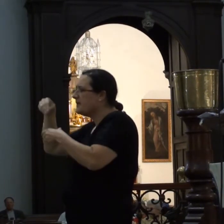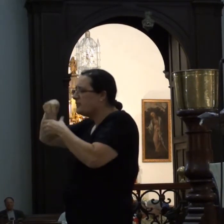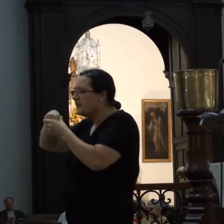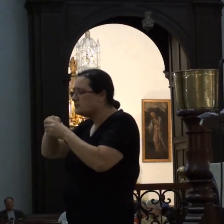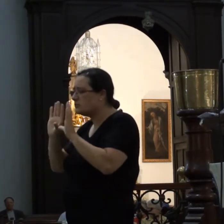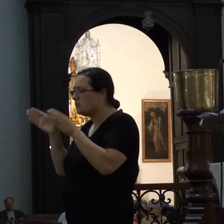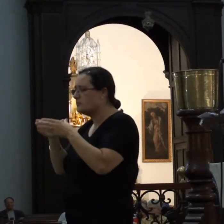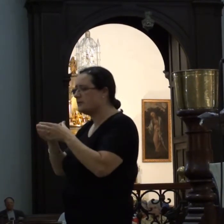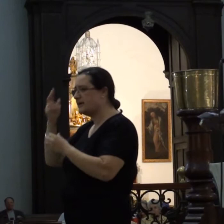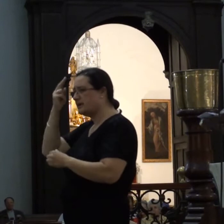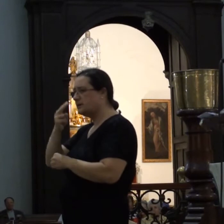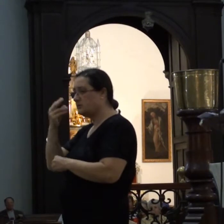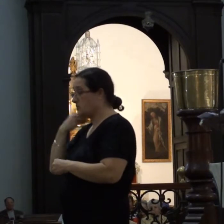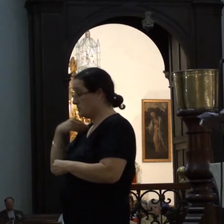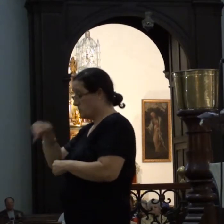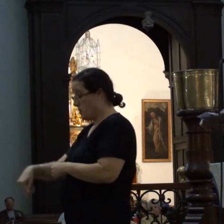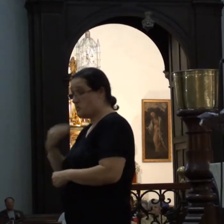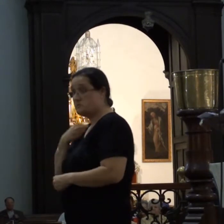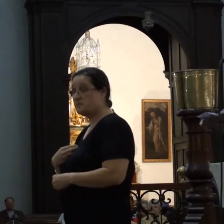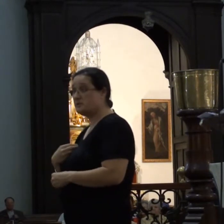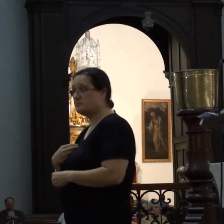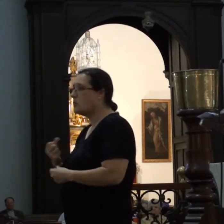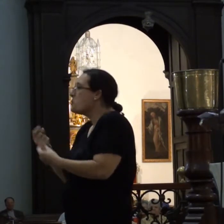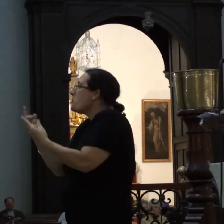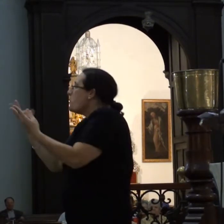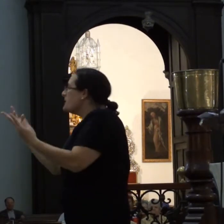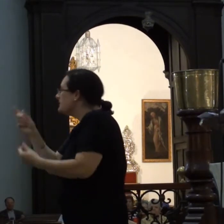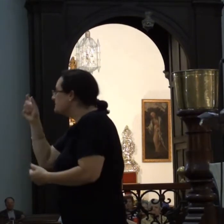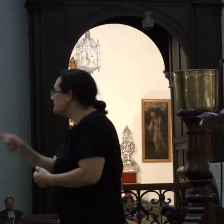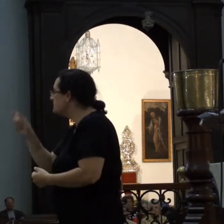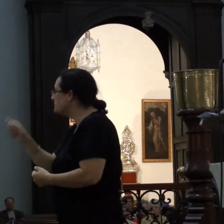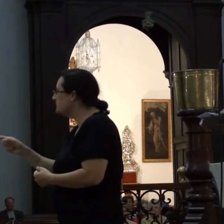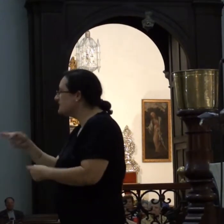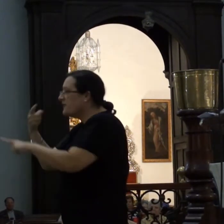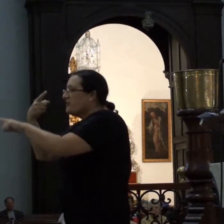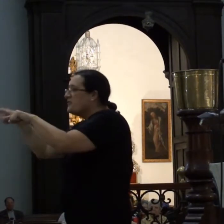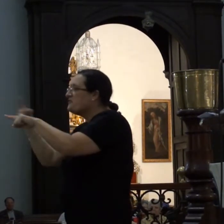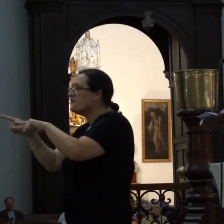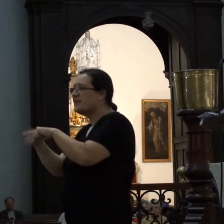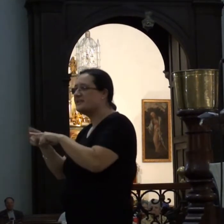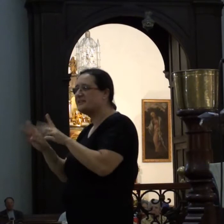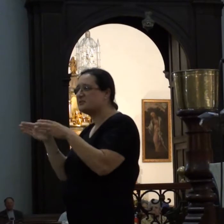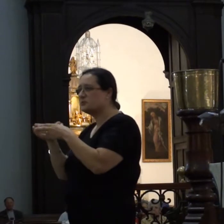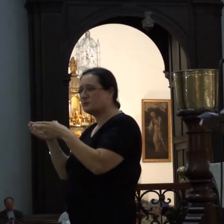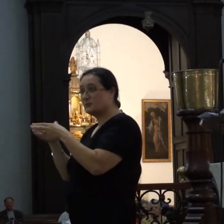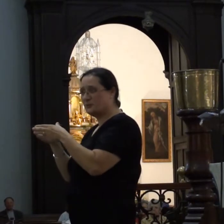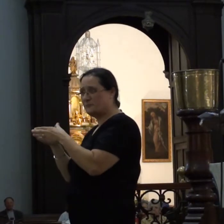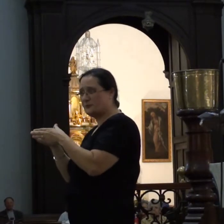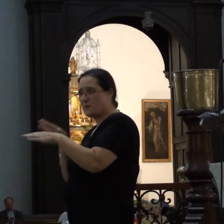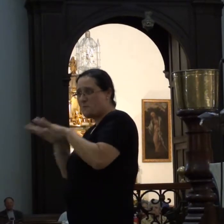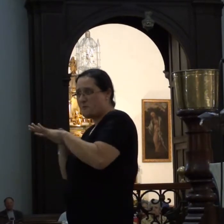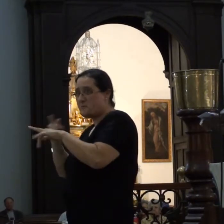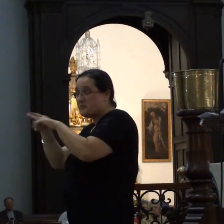comunidad cristiana aquí mismo en esta tarde Cuántas personas de distintas espiritualidades de distintos